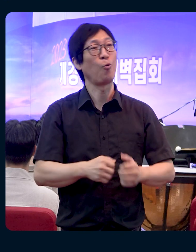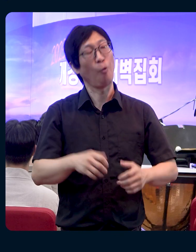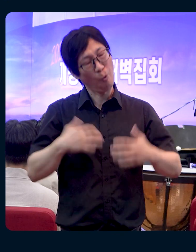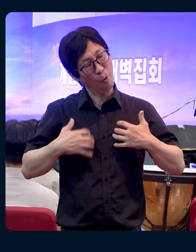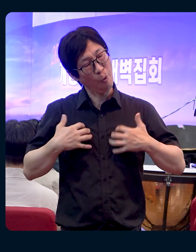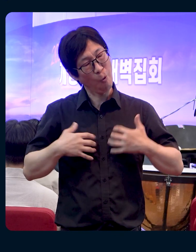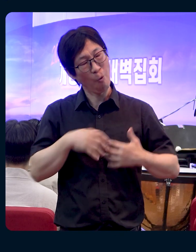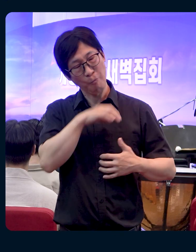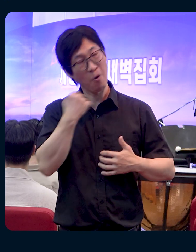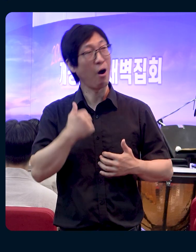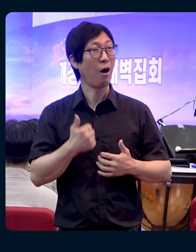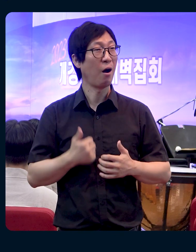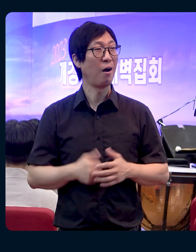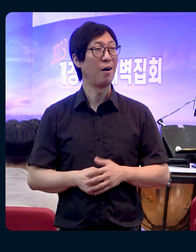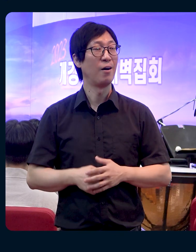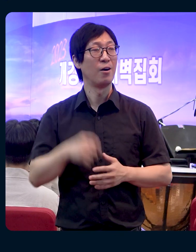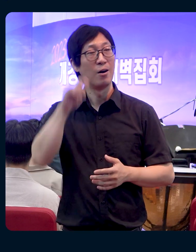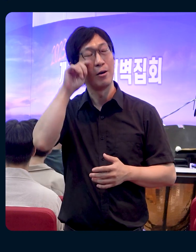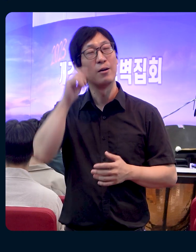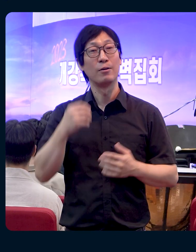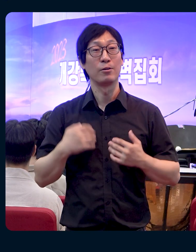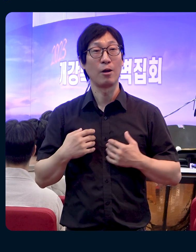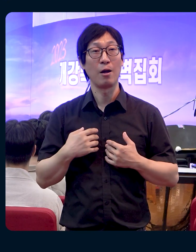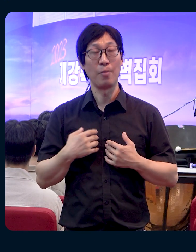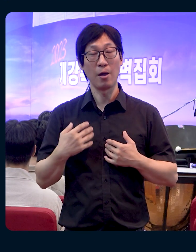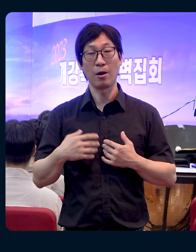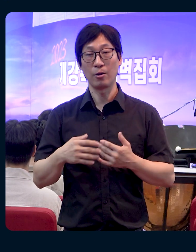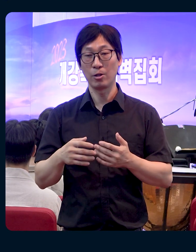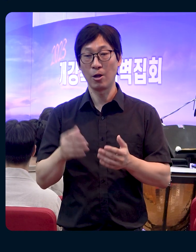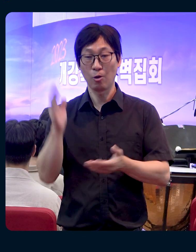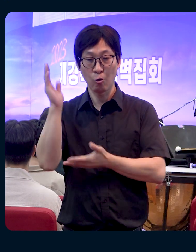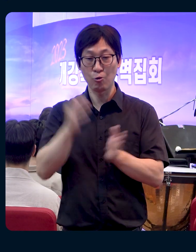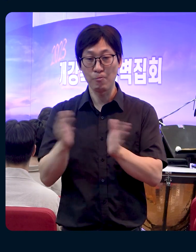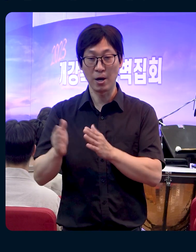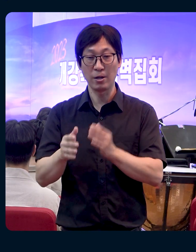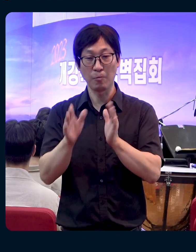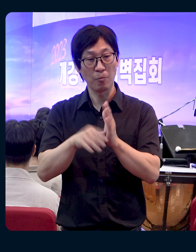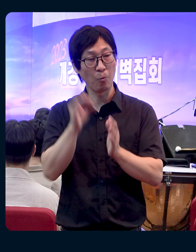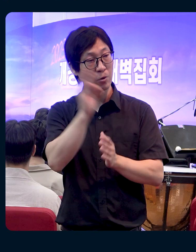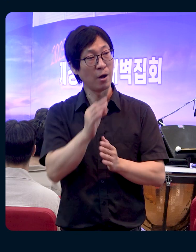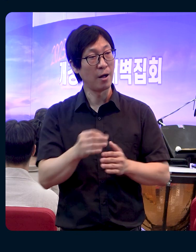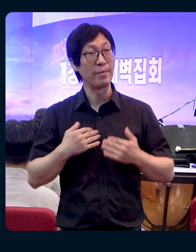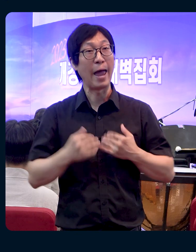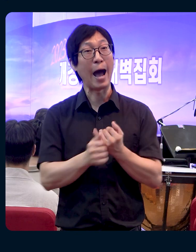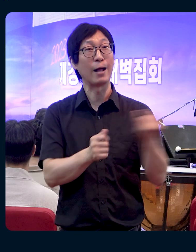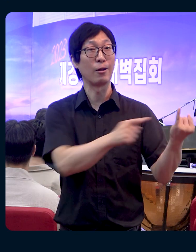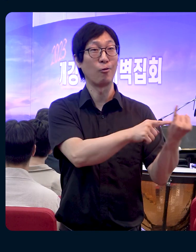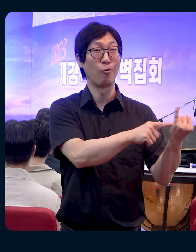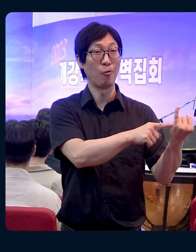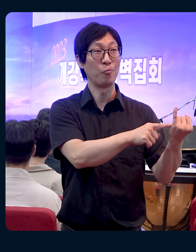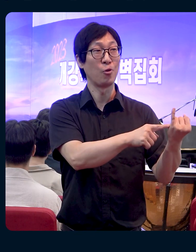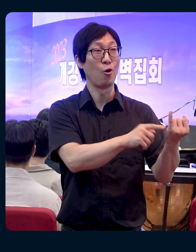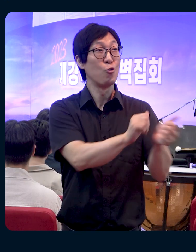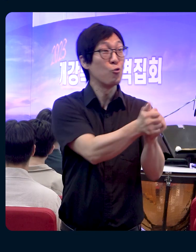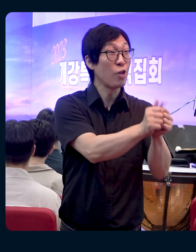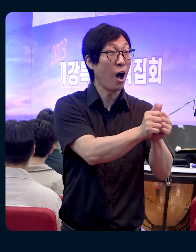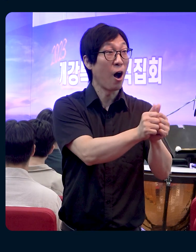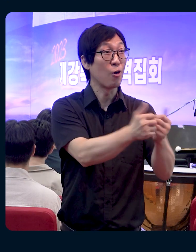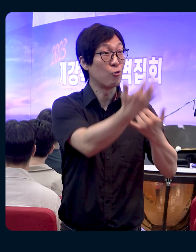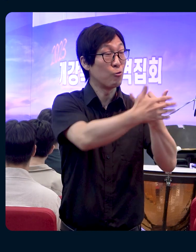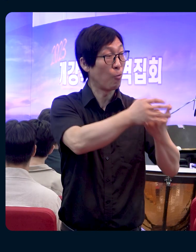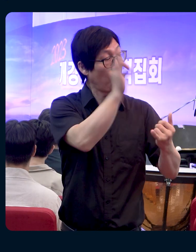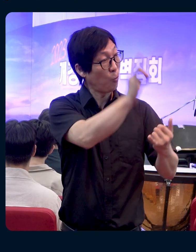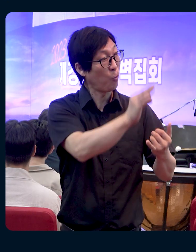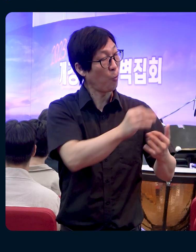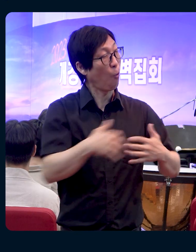근데 저만 그런 것이 아니라 이번에 여행하면서 같이 보니까 제 아내도 육상 경기 보는 걸 굉장히